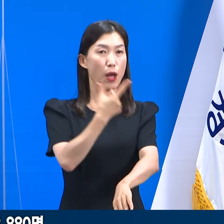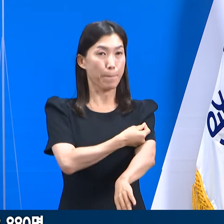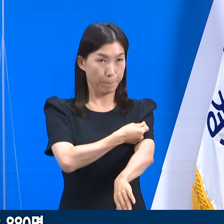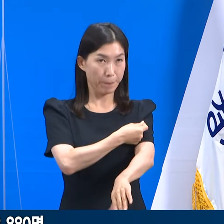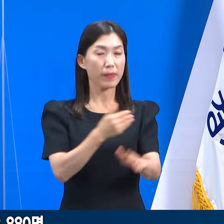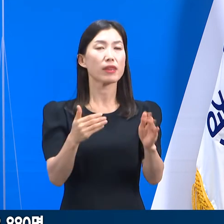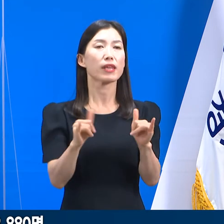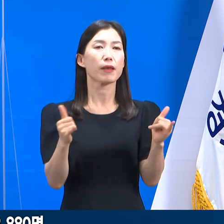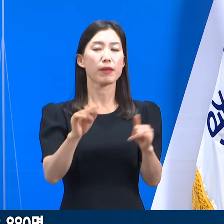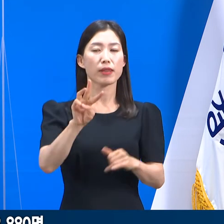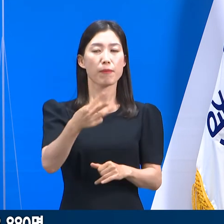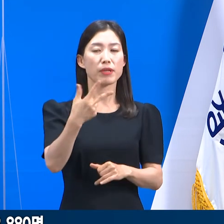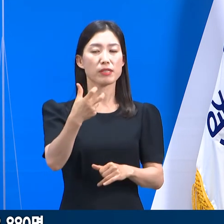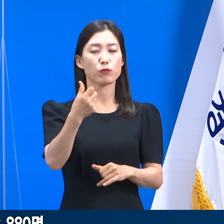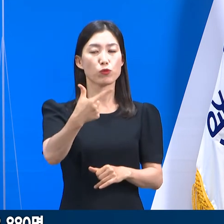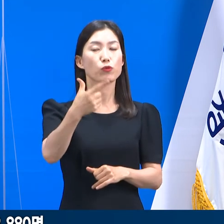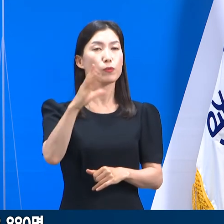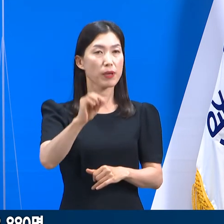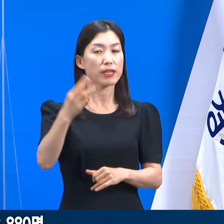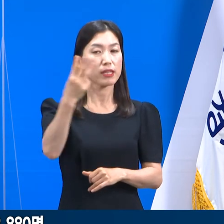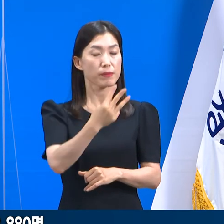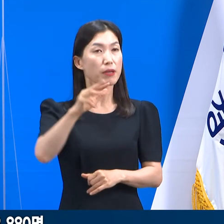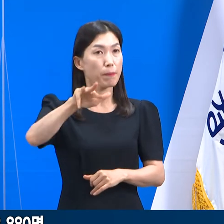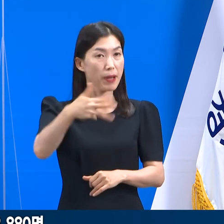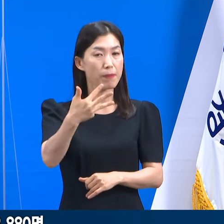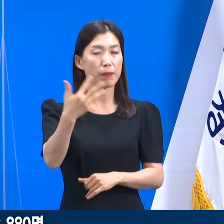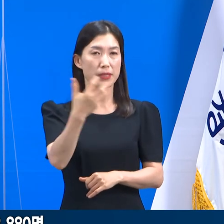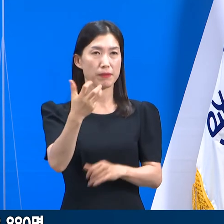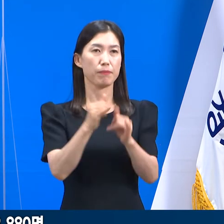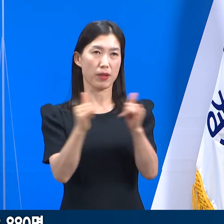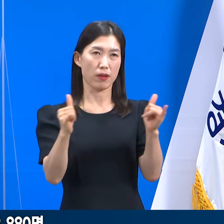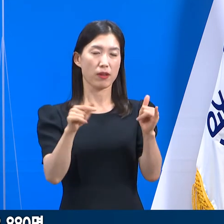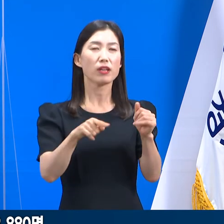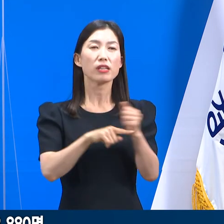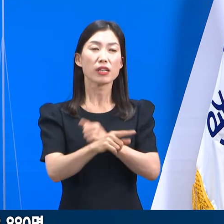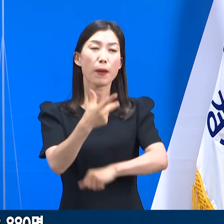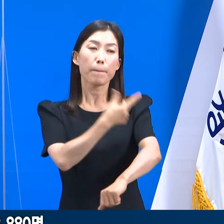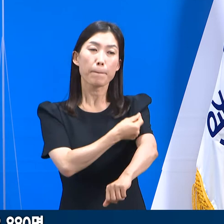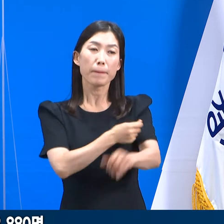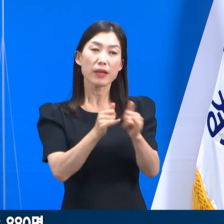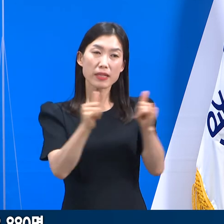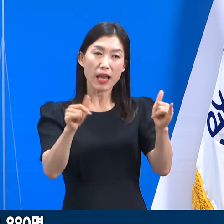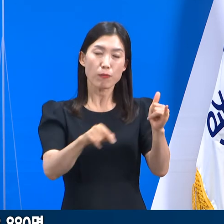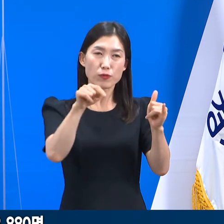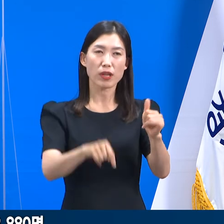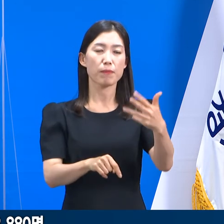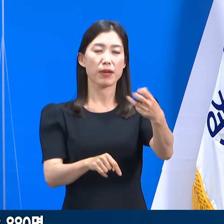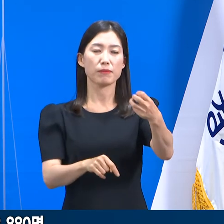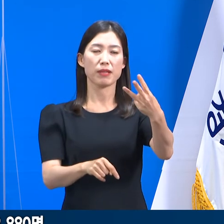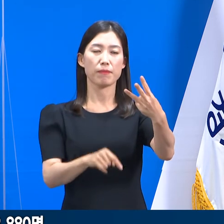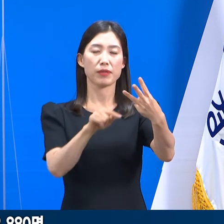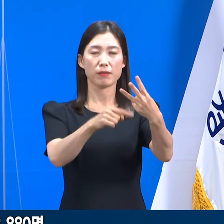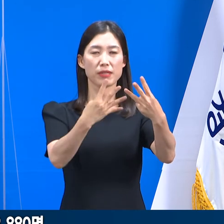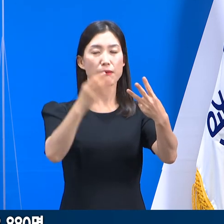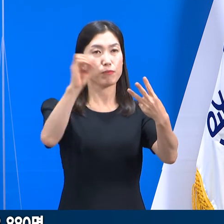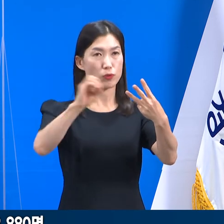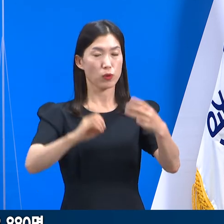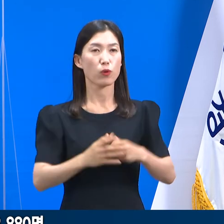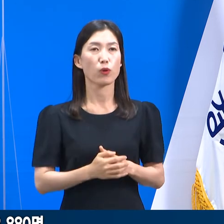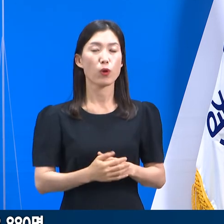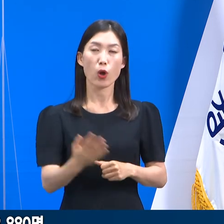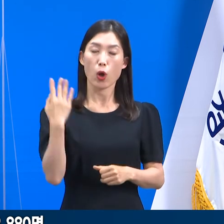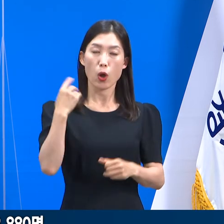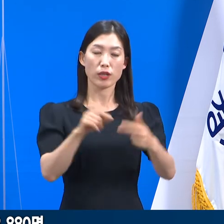사람은 총 376만 3,880명으로 접종 대상자의 83.4%입니다.